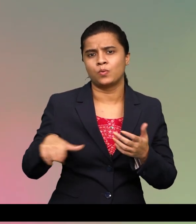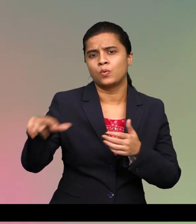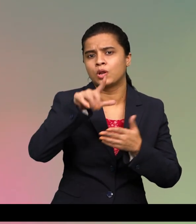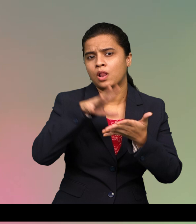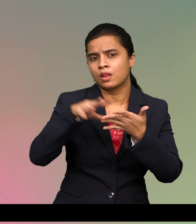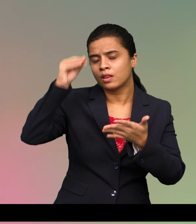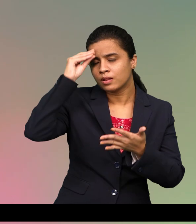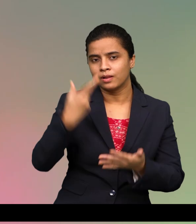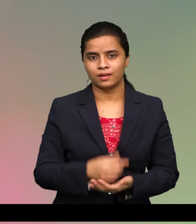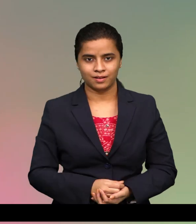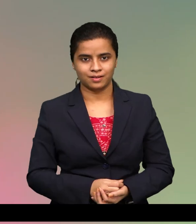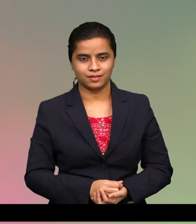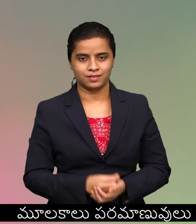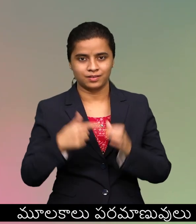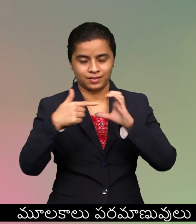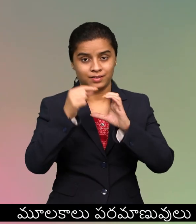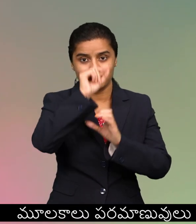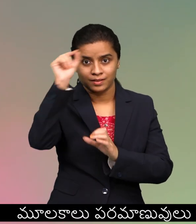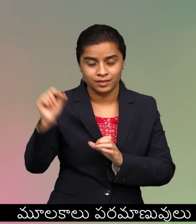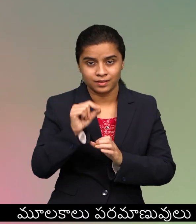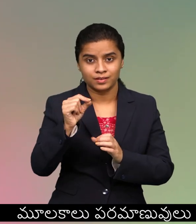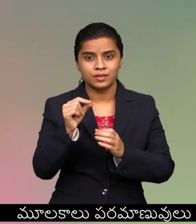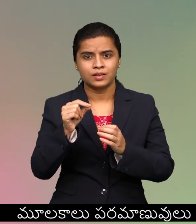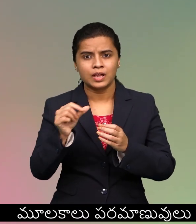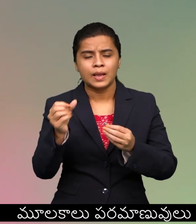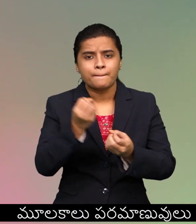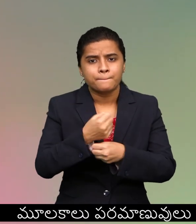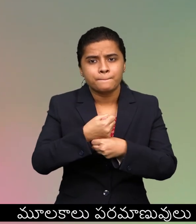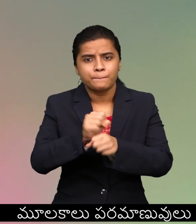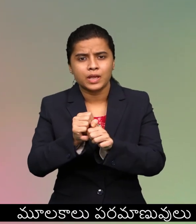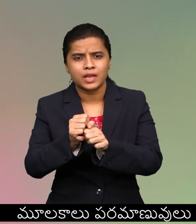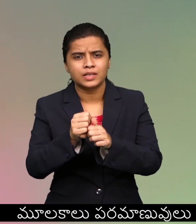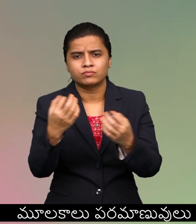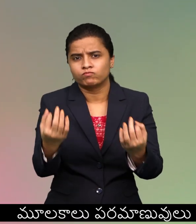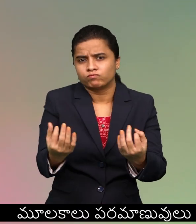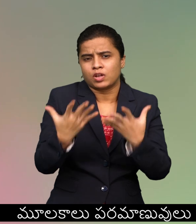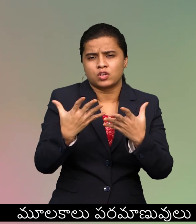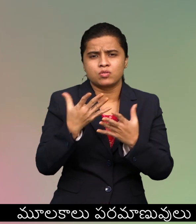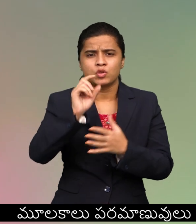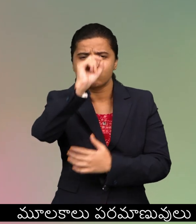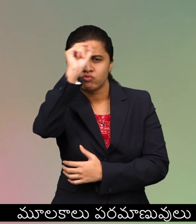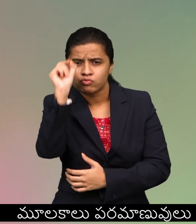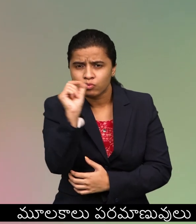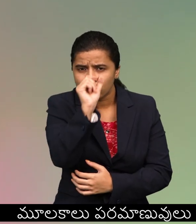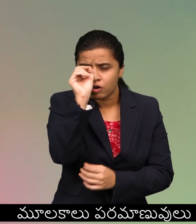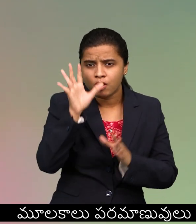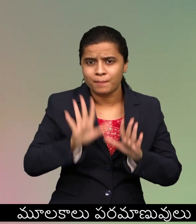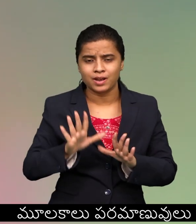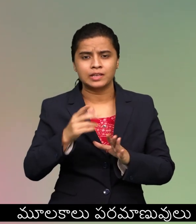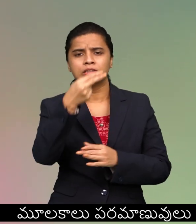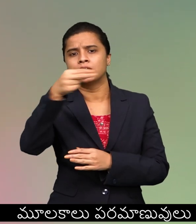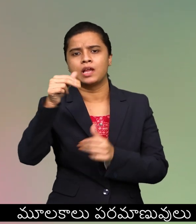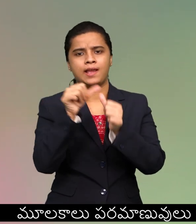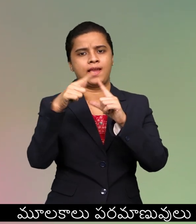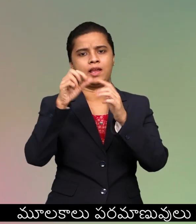మీరు ఏం నేర్చుకున్నారు? మూలకాలు పరమాణువులు అని పిలువబడే చాలా చిన్న కణాలతో కూడి